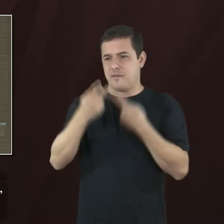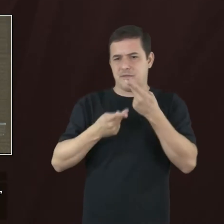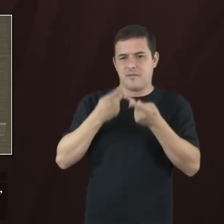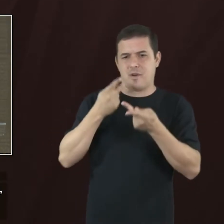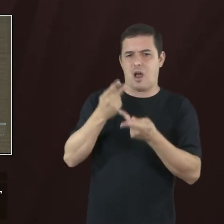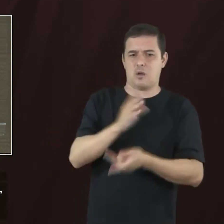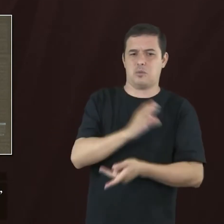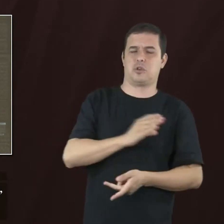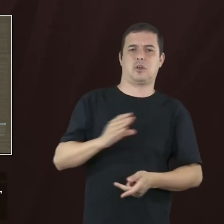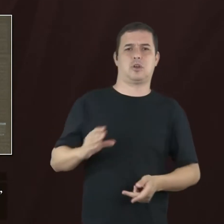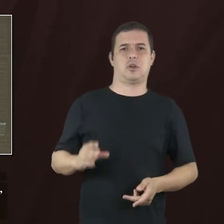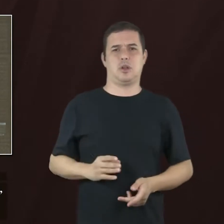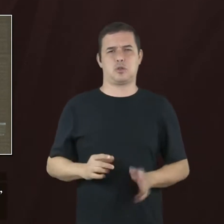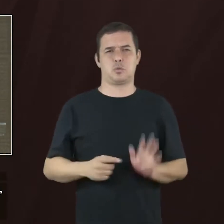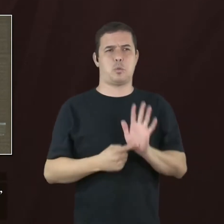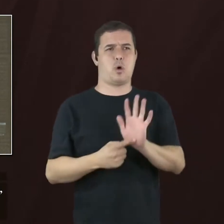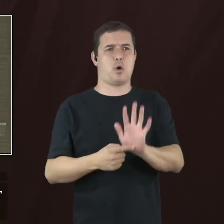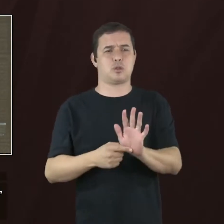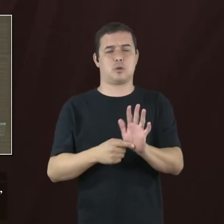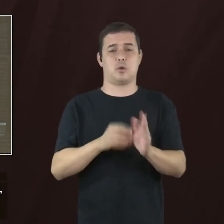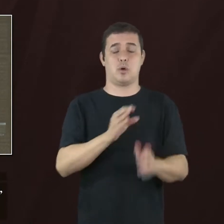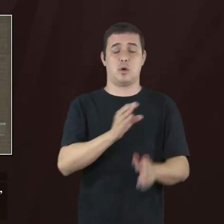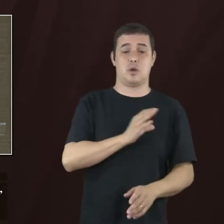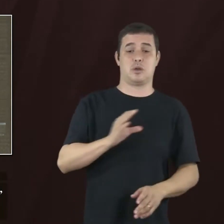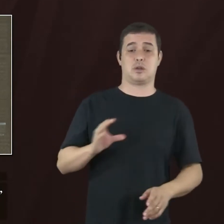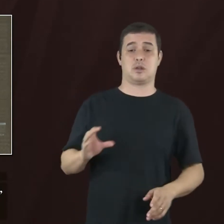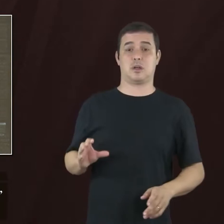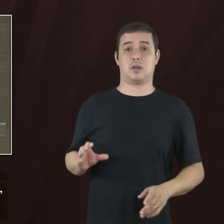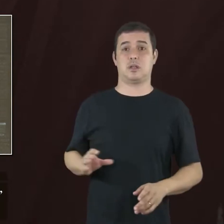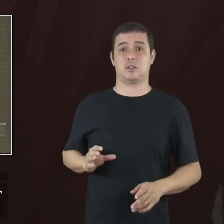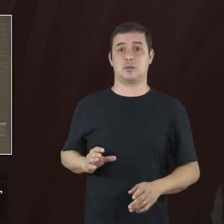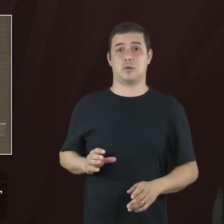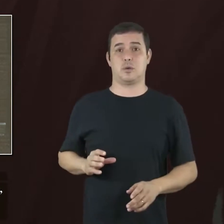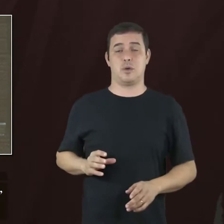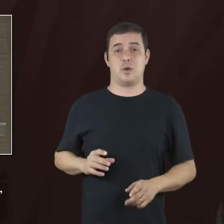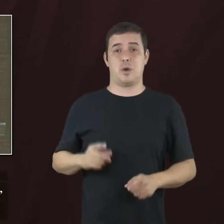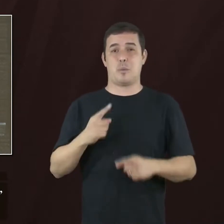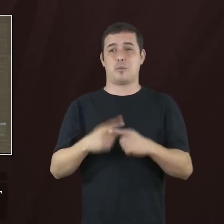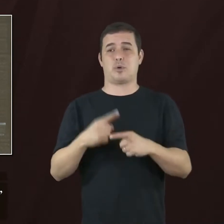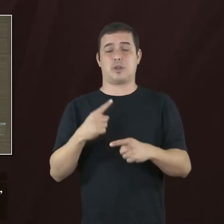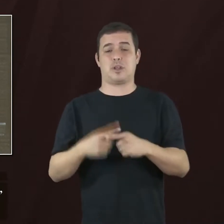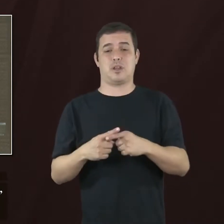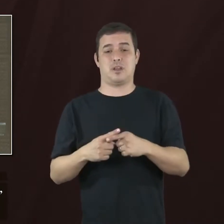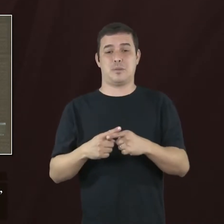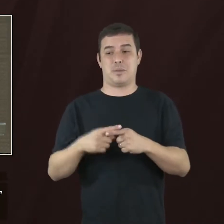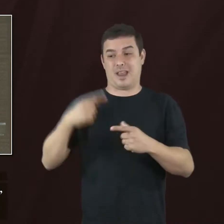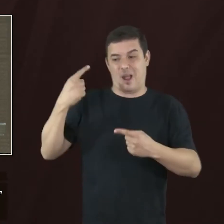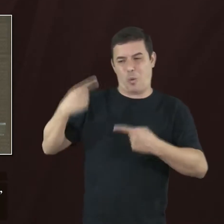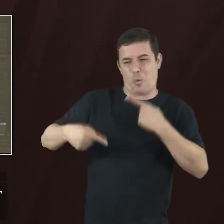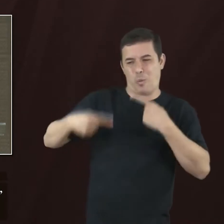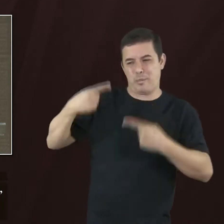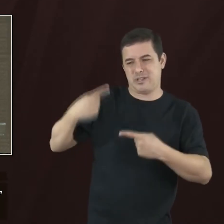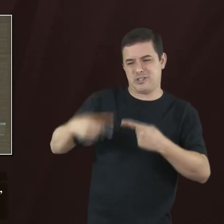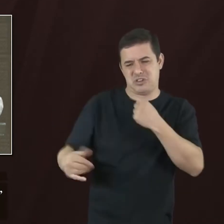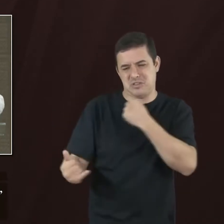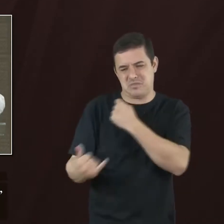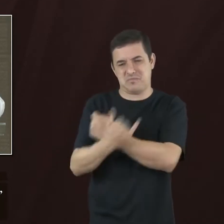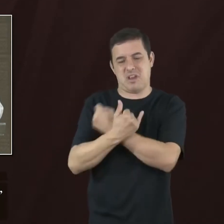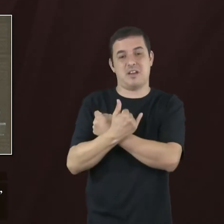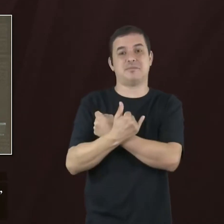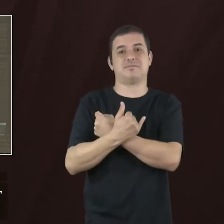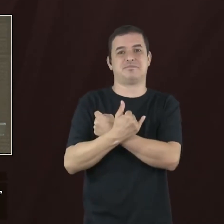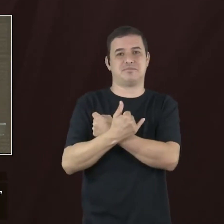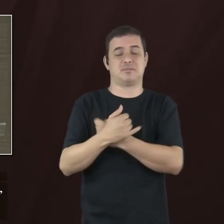insinceramente, julgando suscitar tribulação às minhas cadeias. Só para vocês sentirem